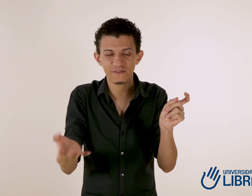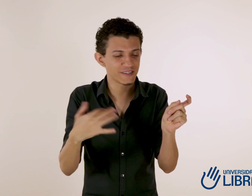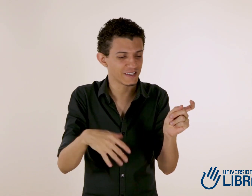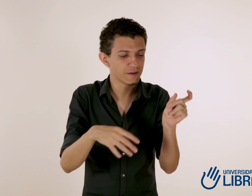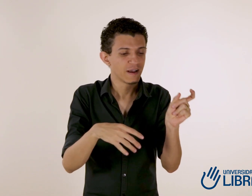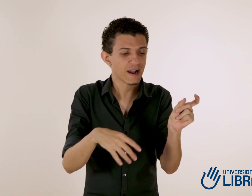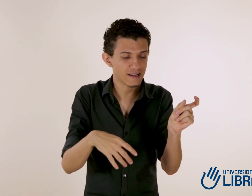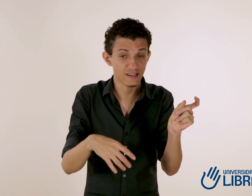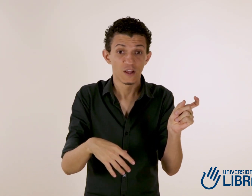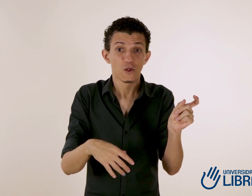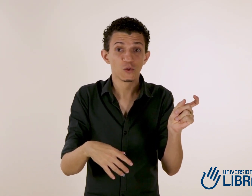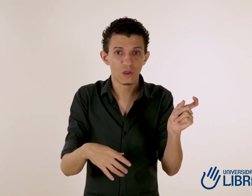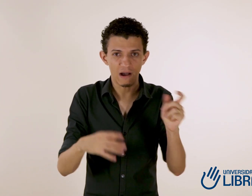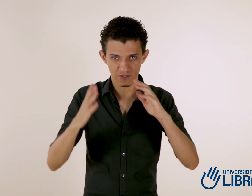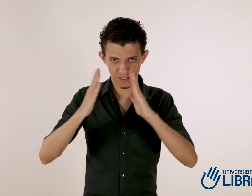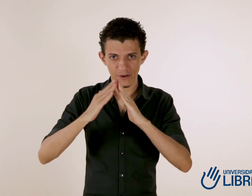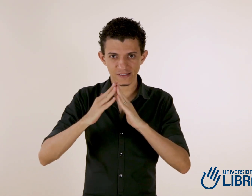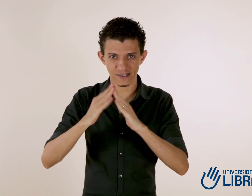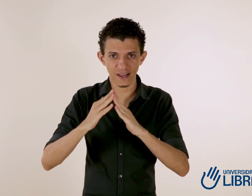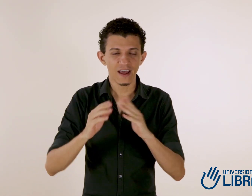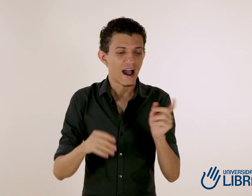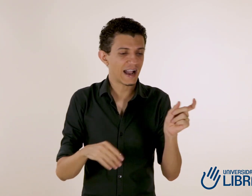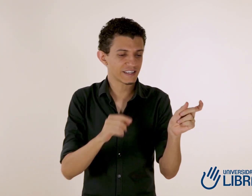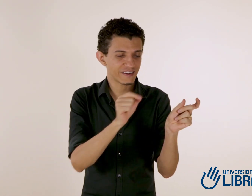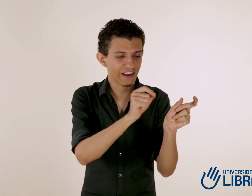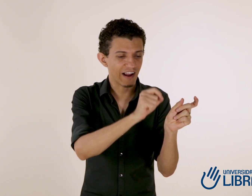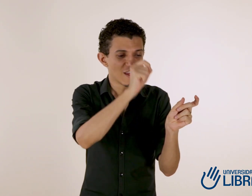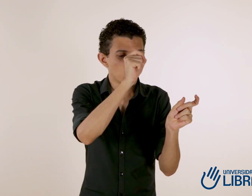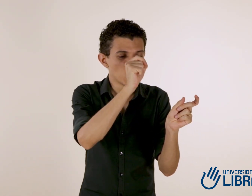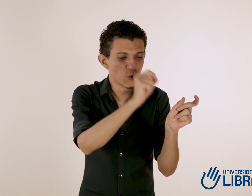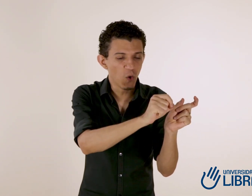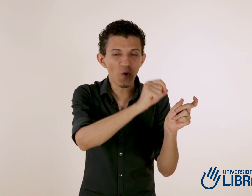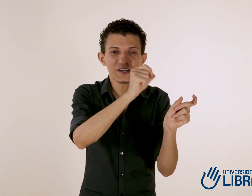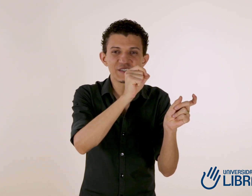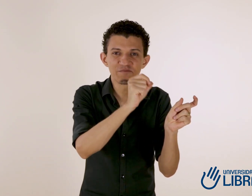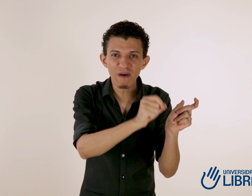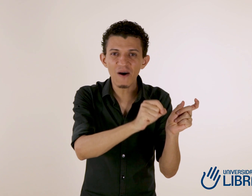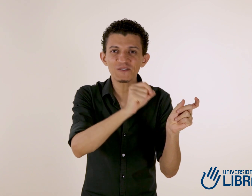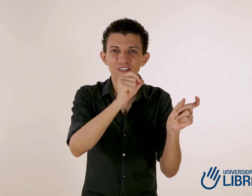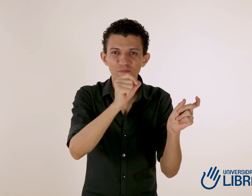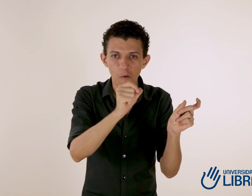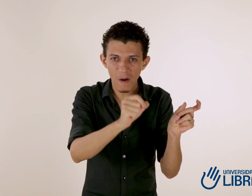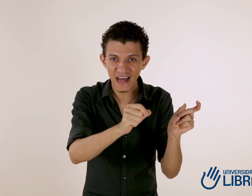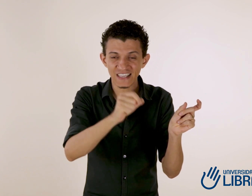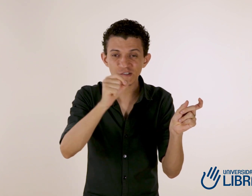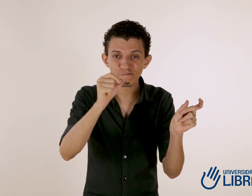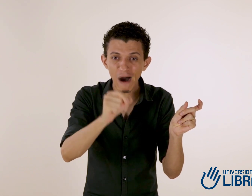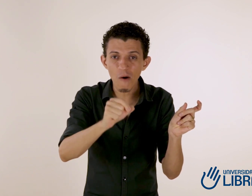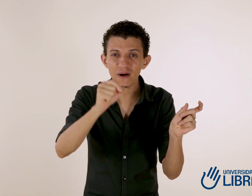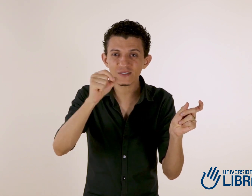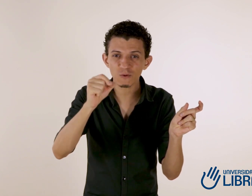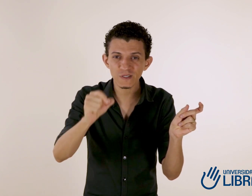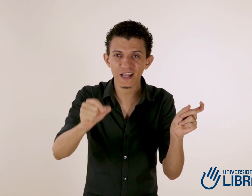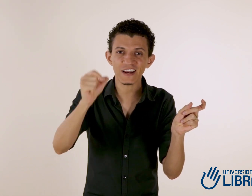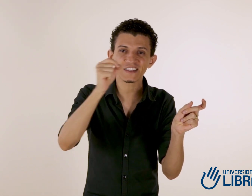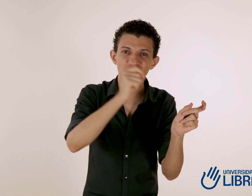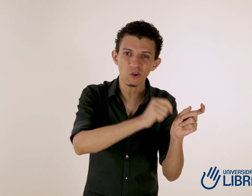fazer isso. Casa. O sinal é assim, né? Aí você vai escrever lá. 2 mãos espalmadas, palmas concêntricas se